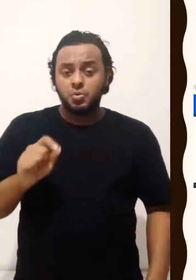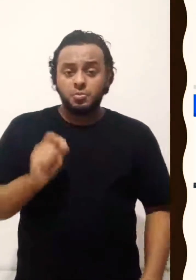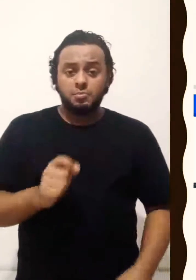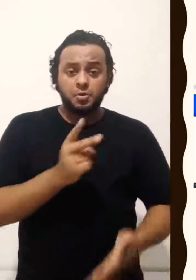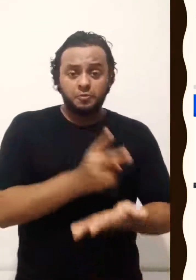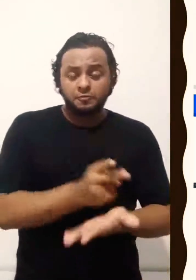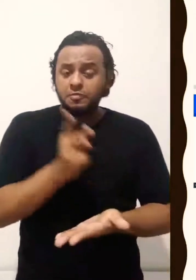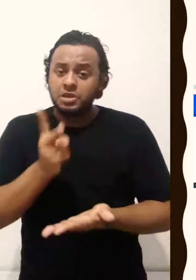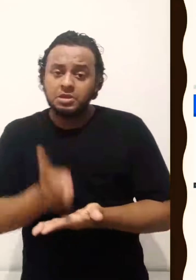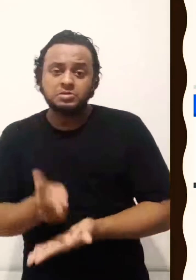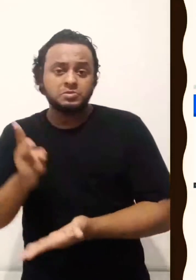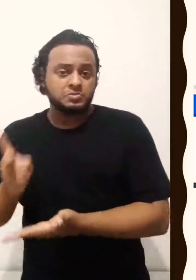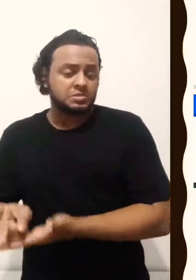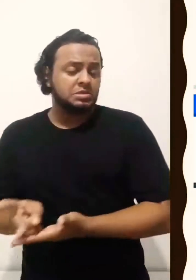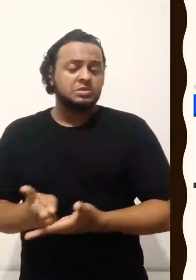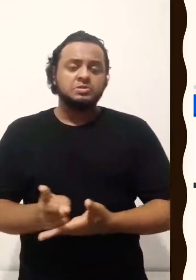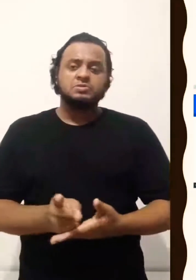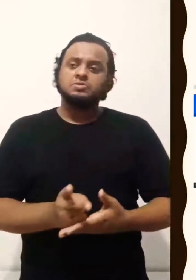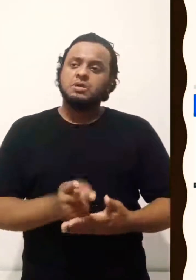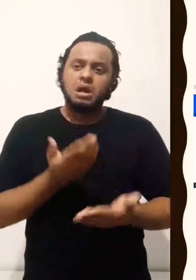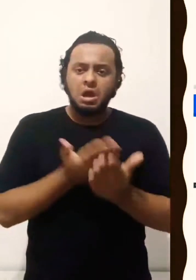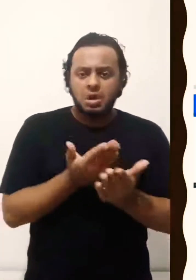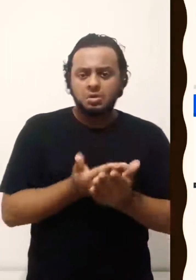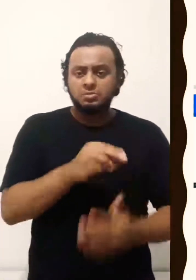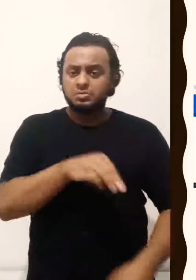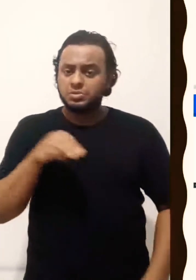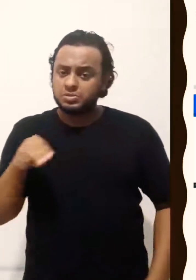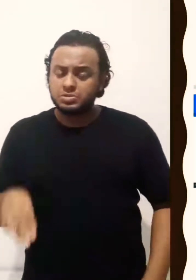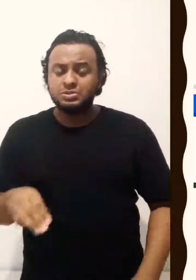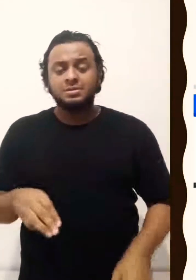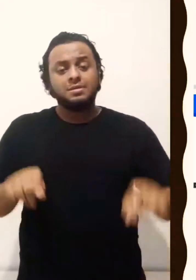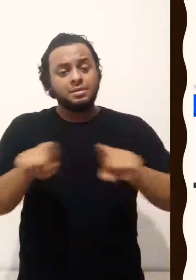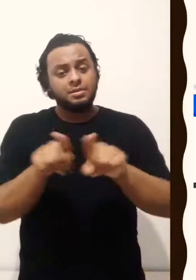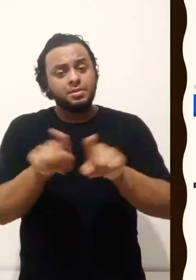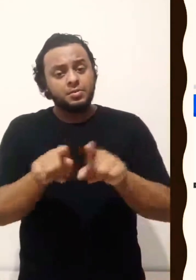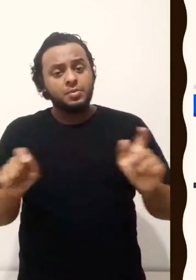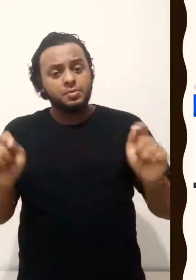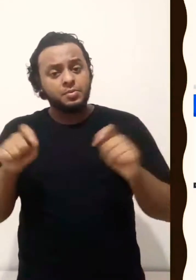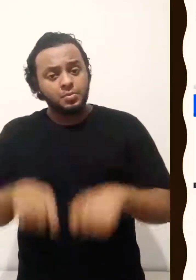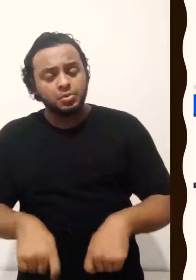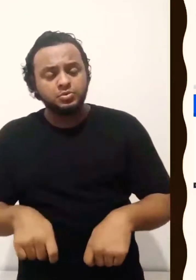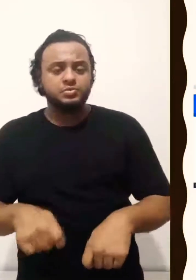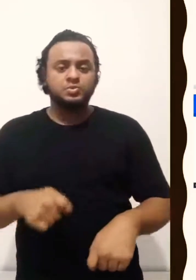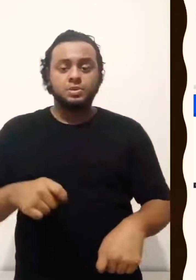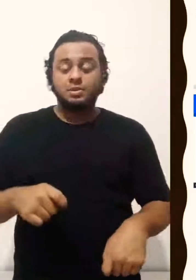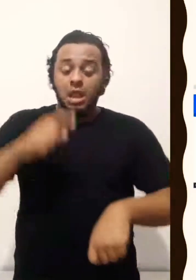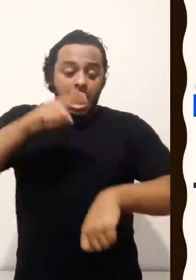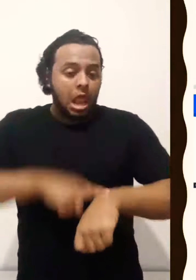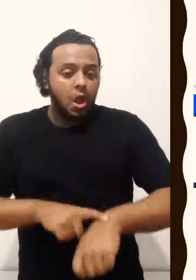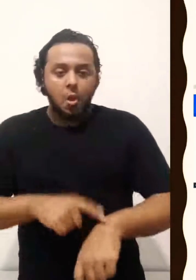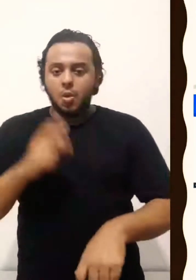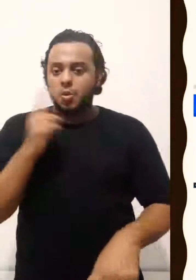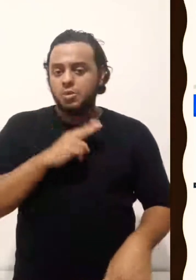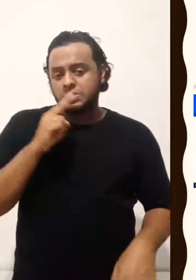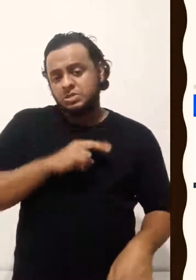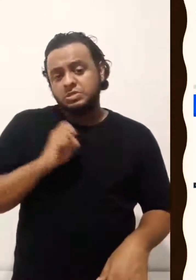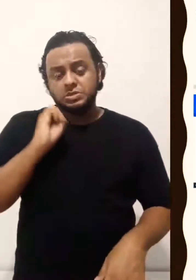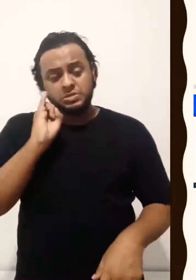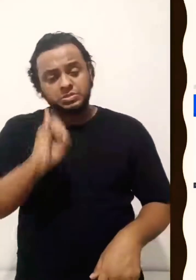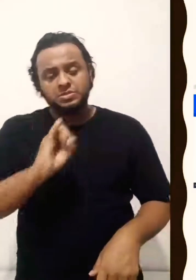tiver aulas, monitorias, demandas agendadas, e ele também tem a possibilidade de um atendimento